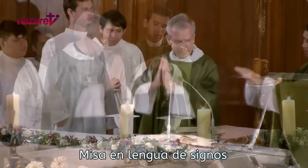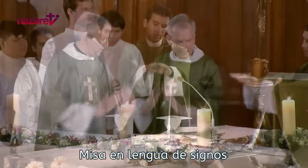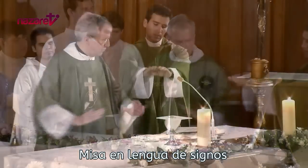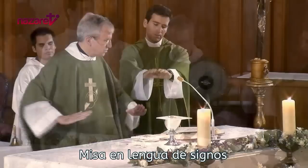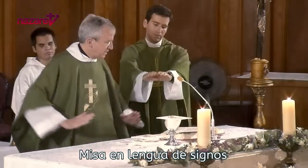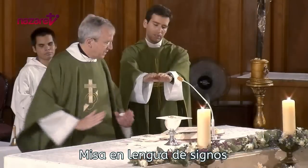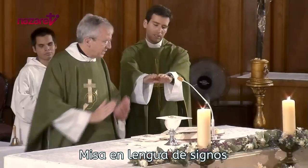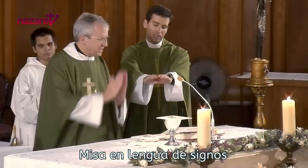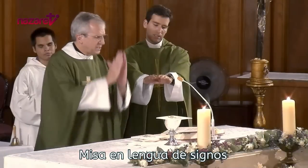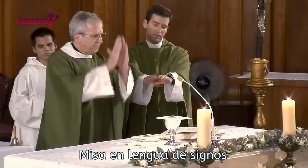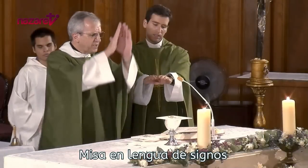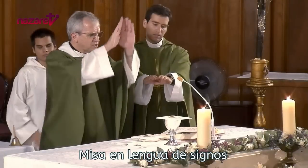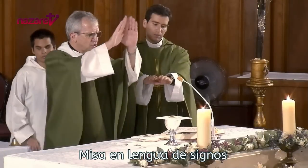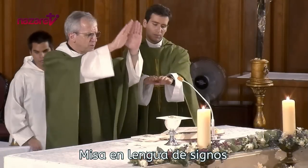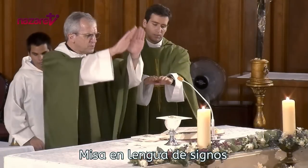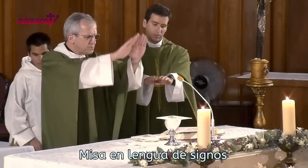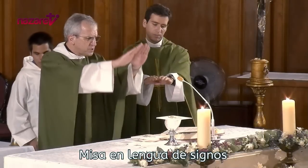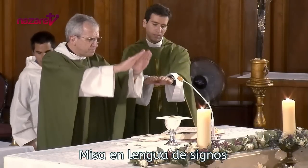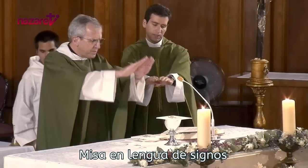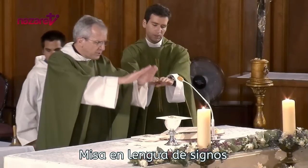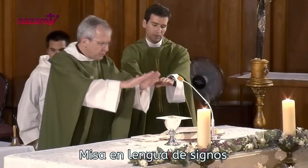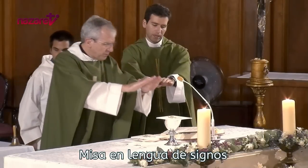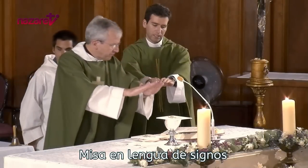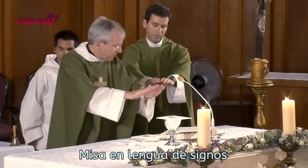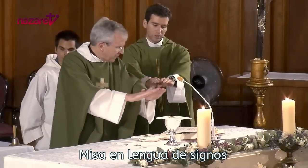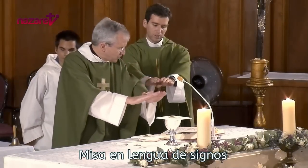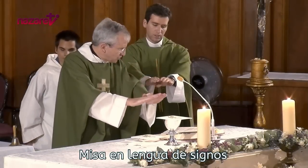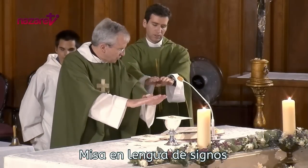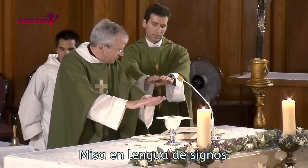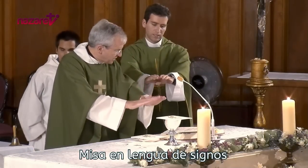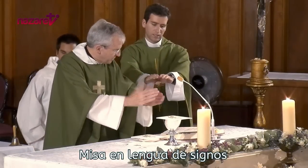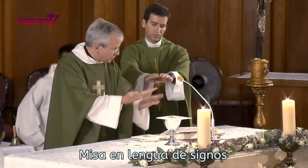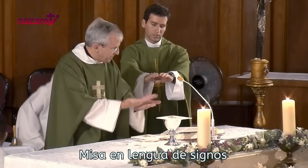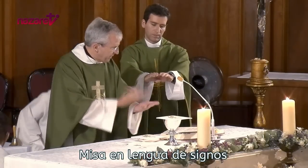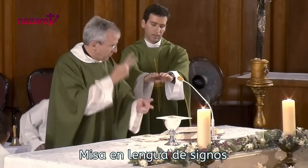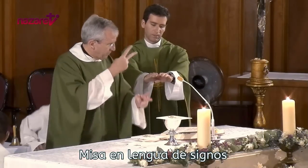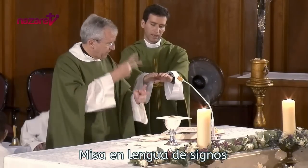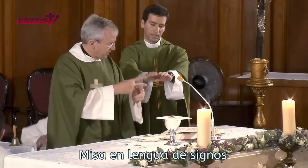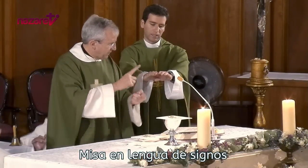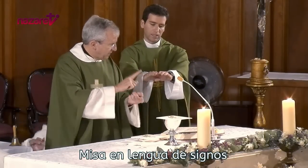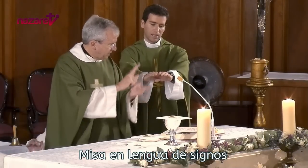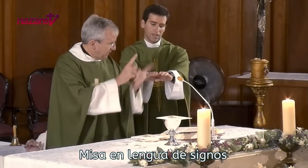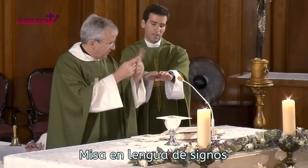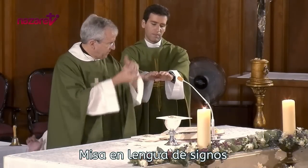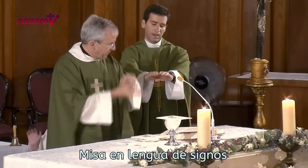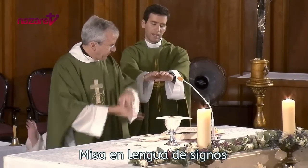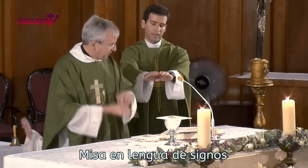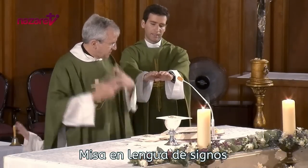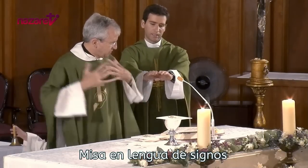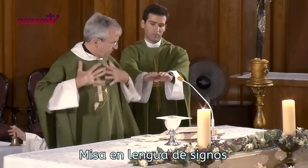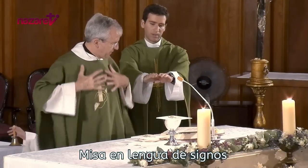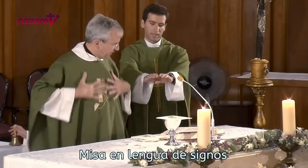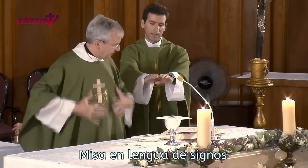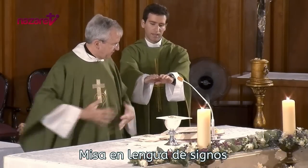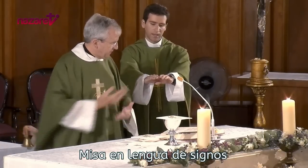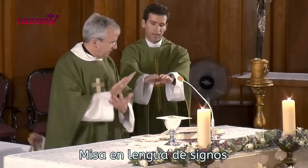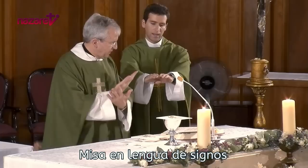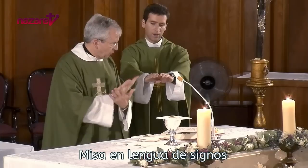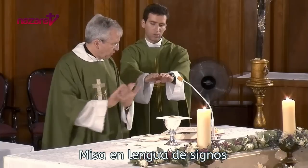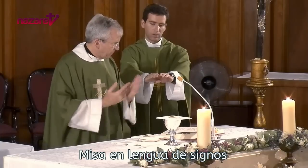suplicamos que santifiques con el mismo Espíritu estos dones que hemos separado para ti, de manera que se conviertan en el cuerpo y en